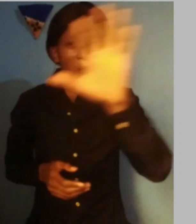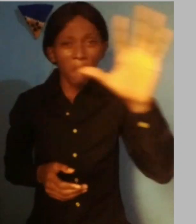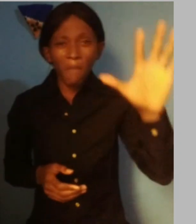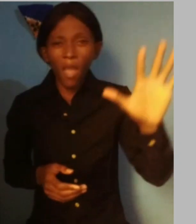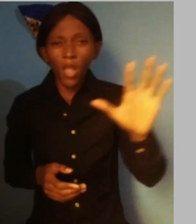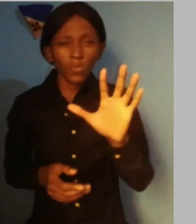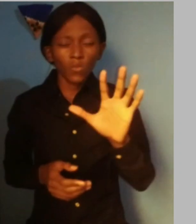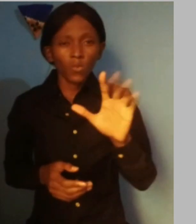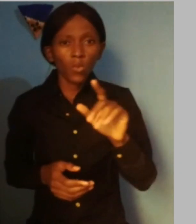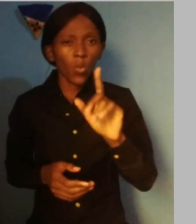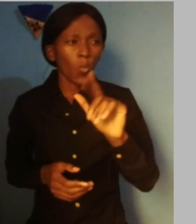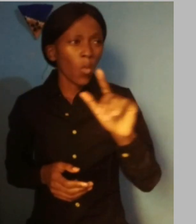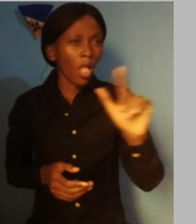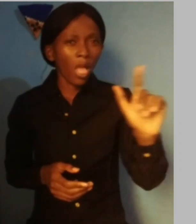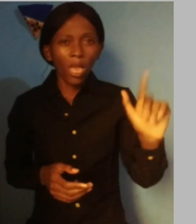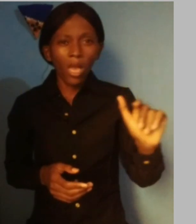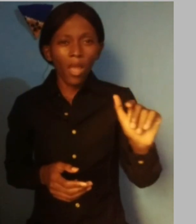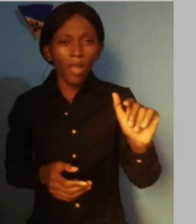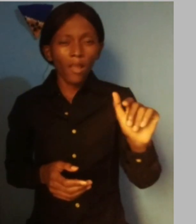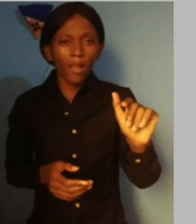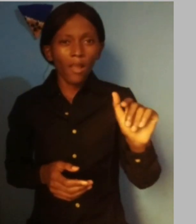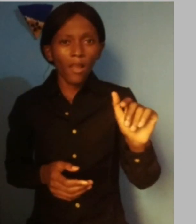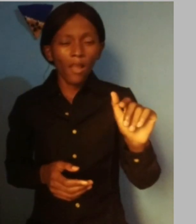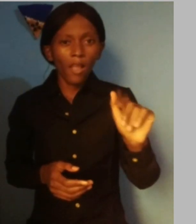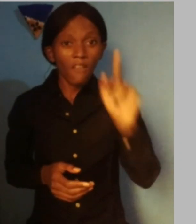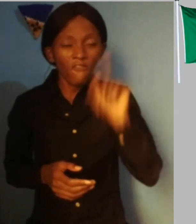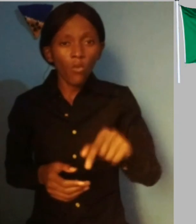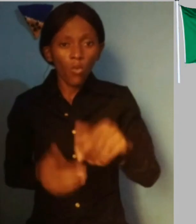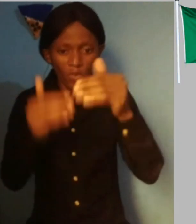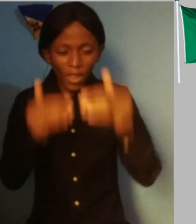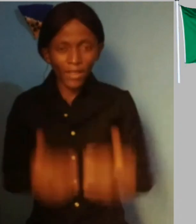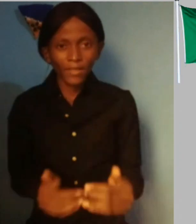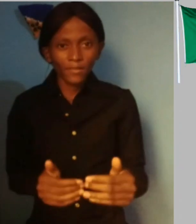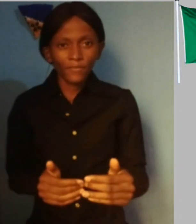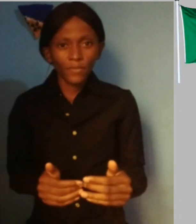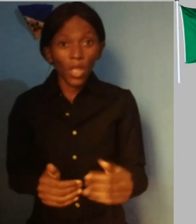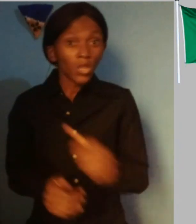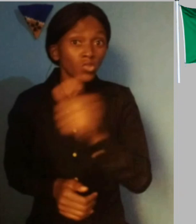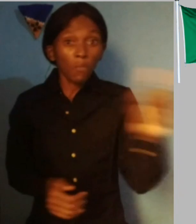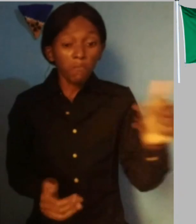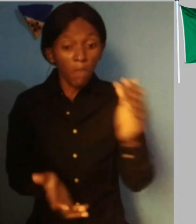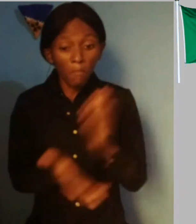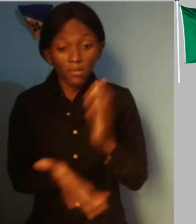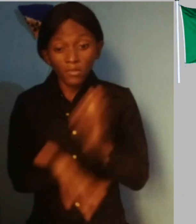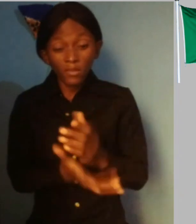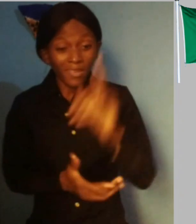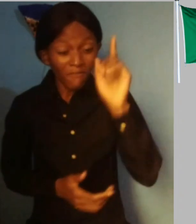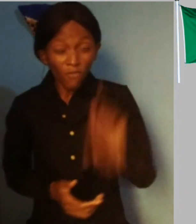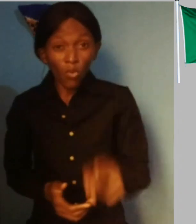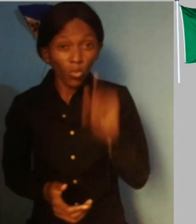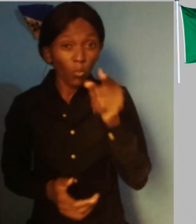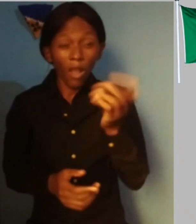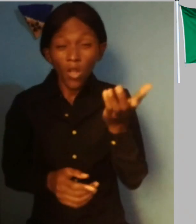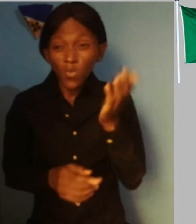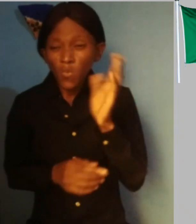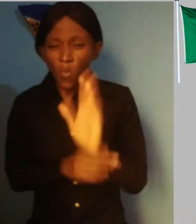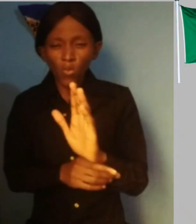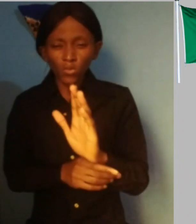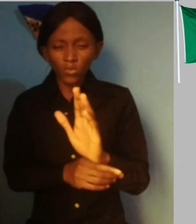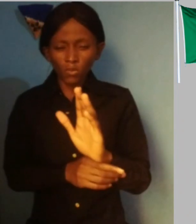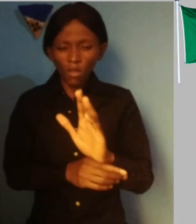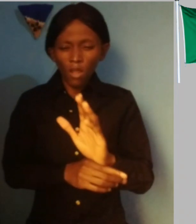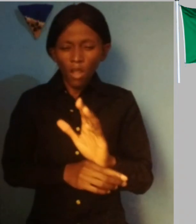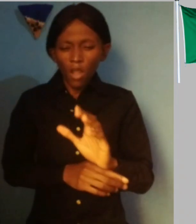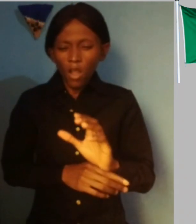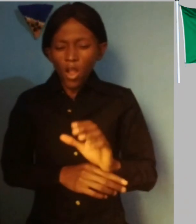Pourquoi doit-on s'arrêter quand on chante l'hymne national? Et cela où que tu sois. Tout simplement